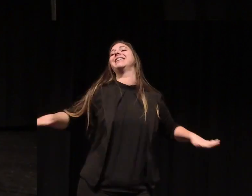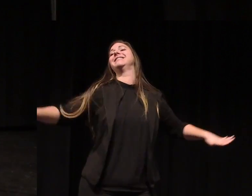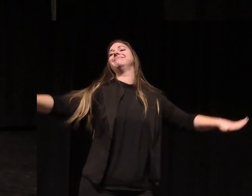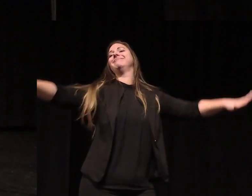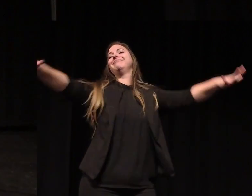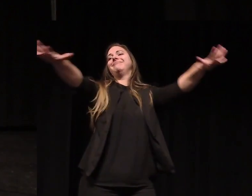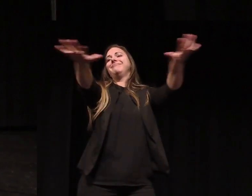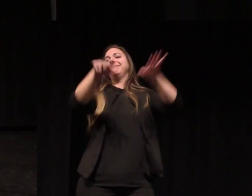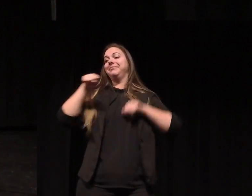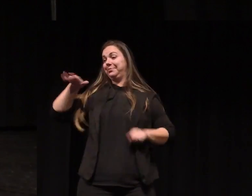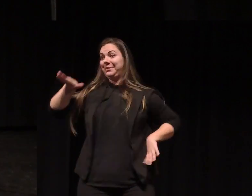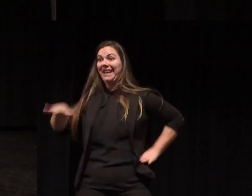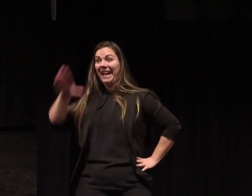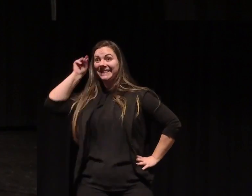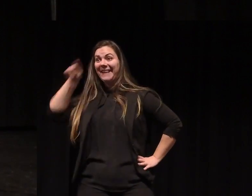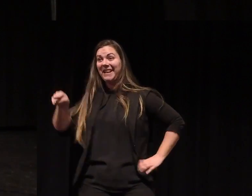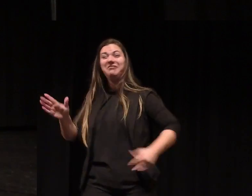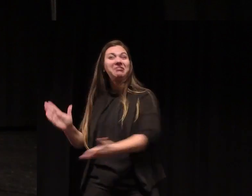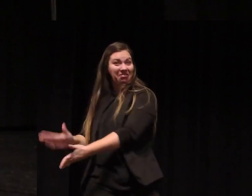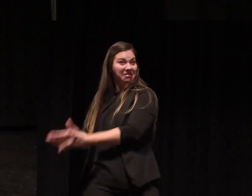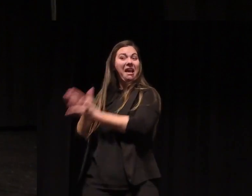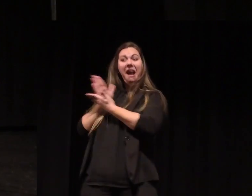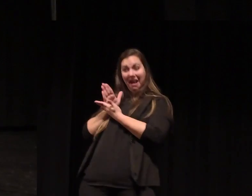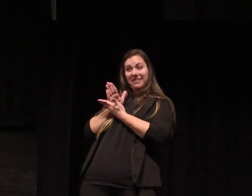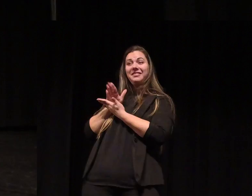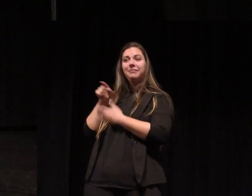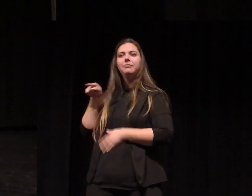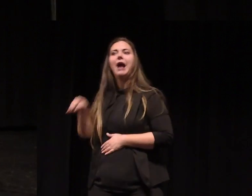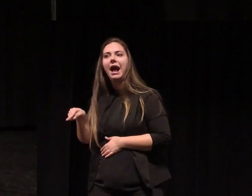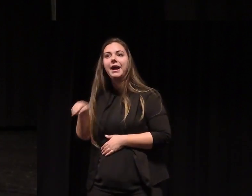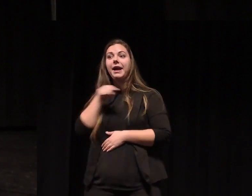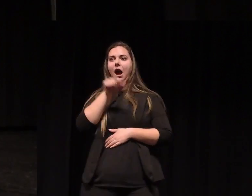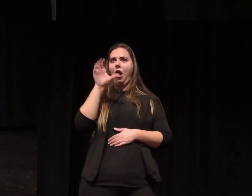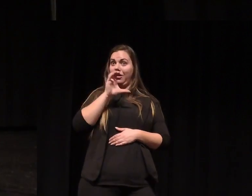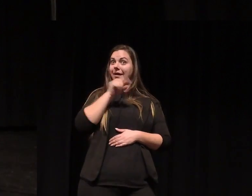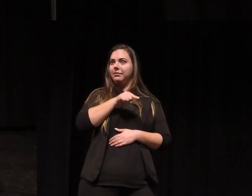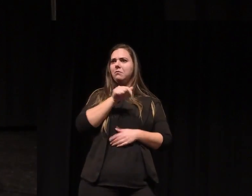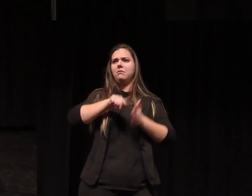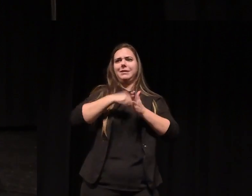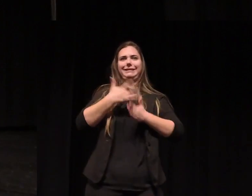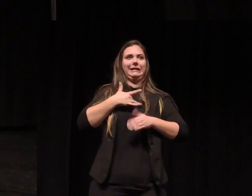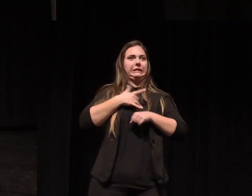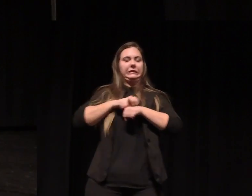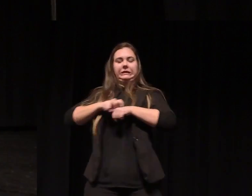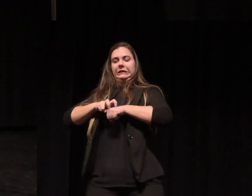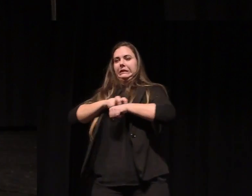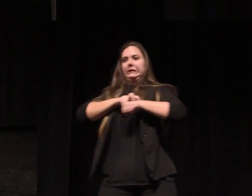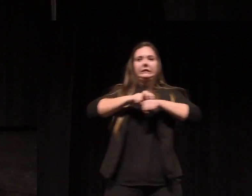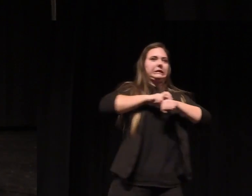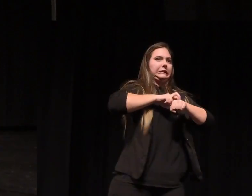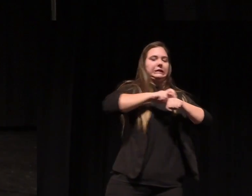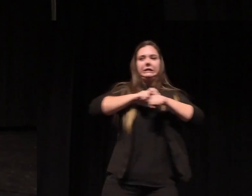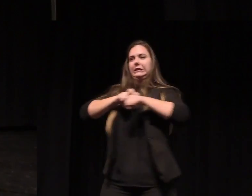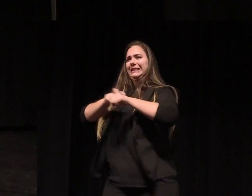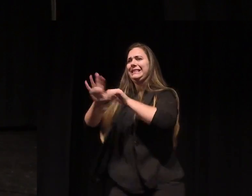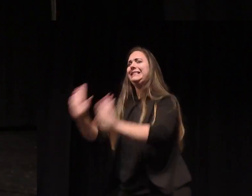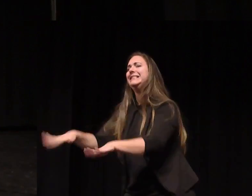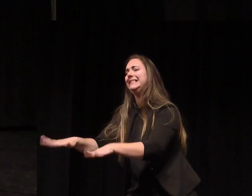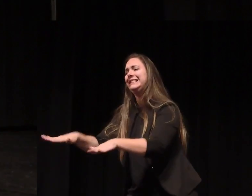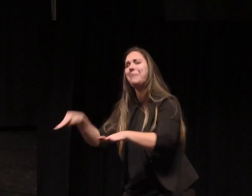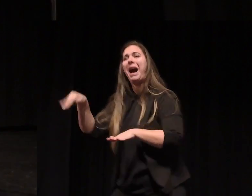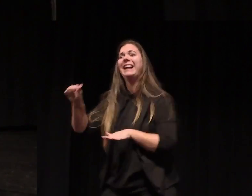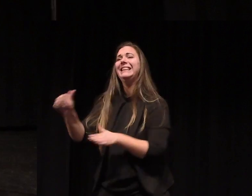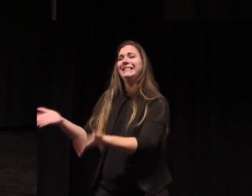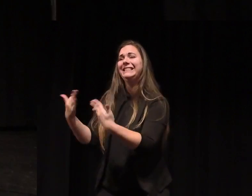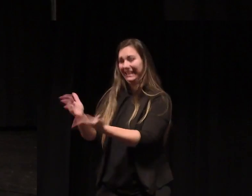garçon, Clara a commencé à se sentir nerveuse. Elle lui dit « Marc-André, même avec ton aide, je